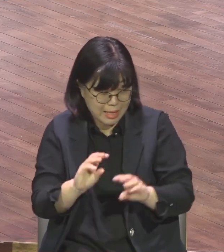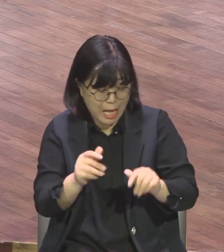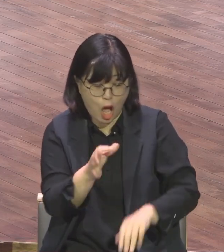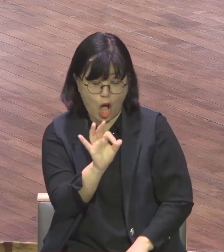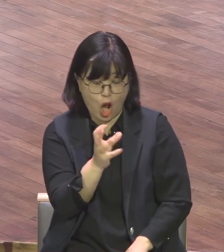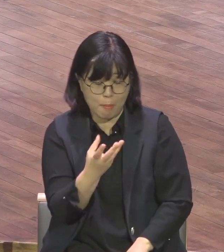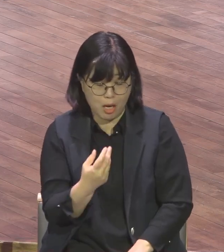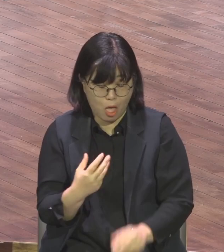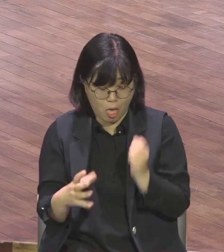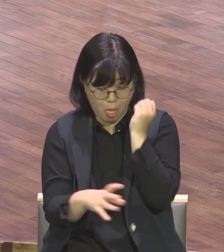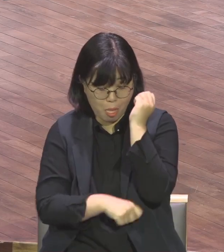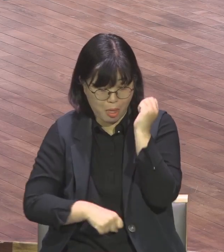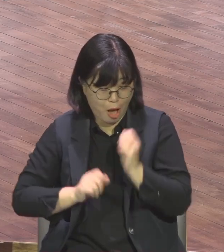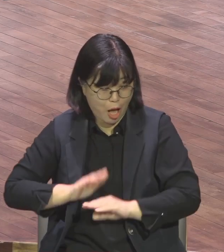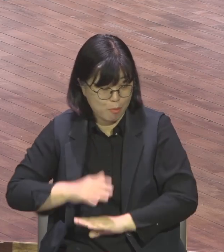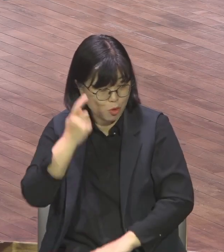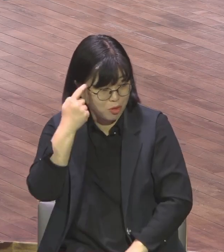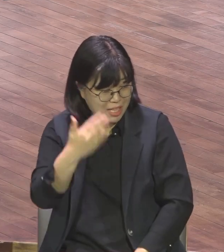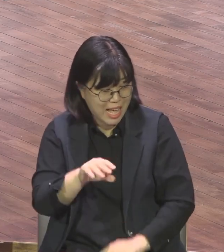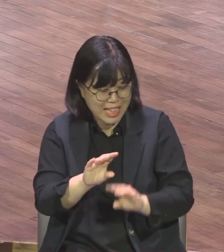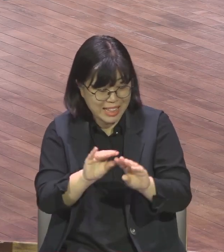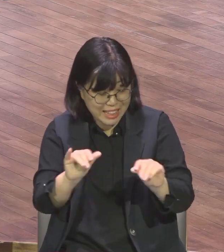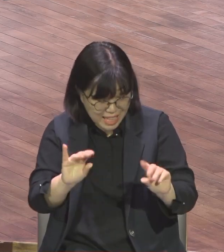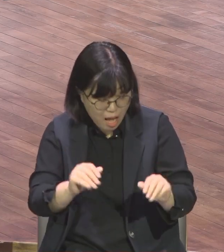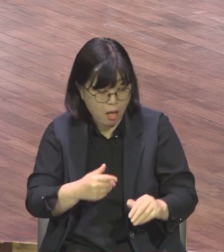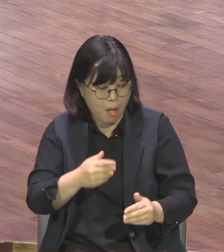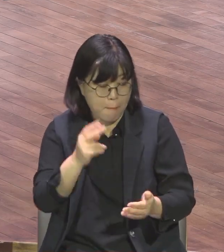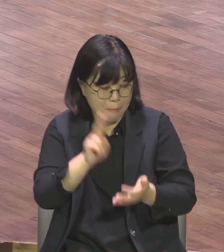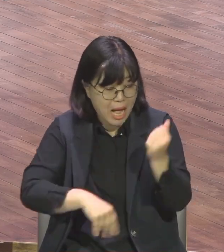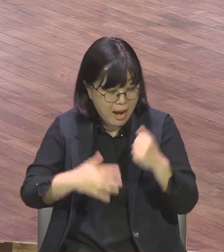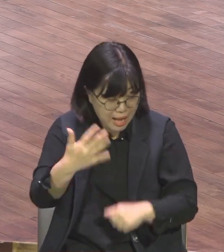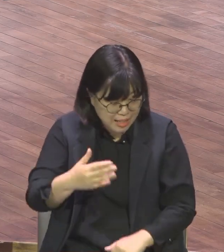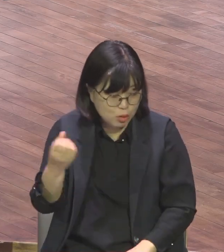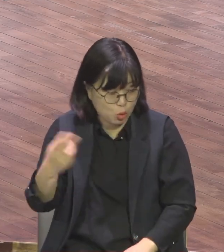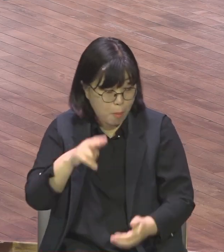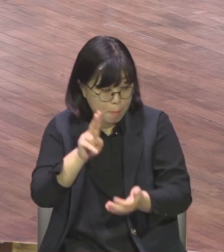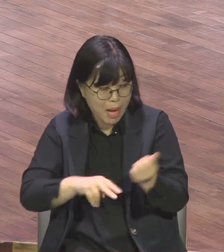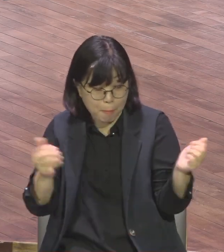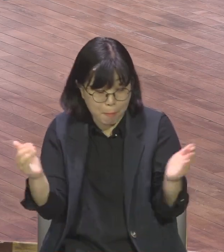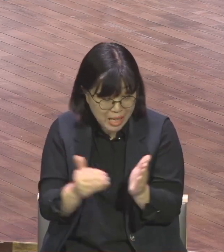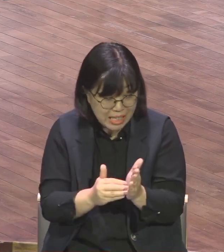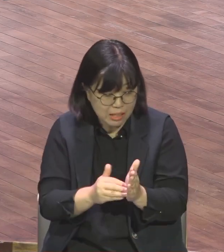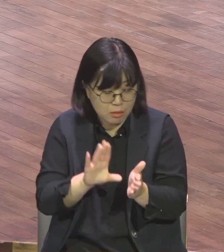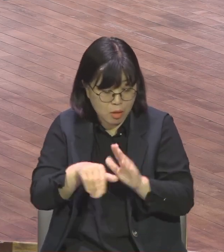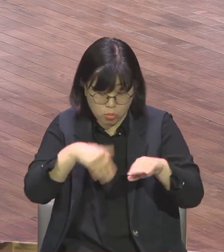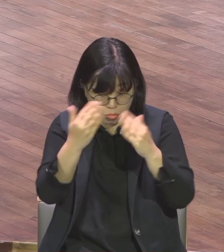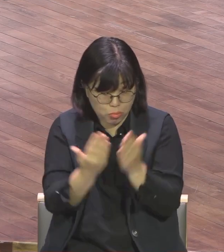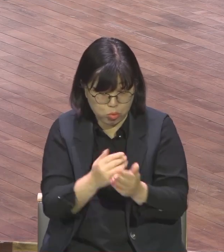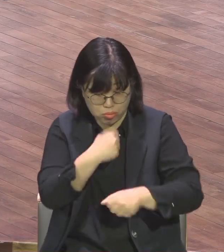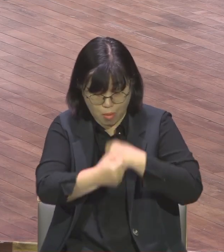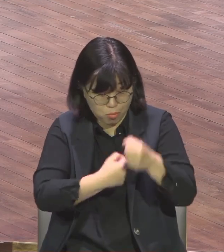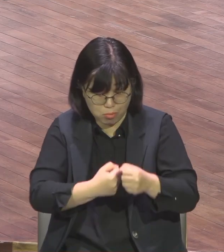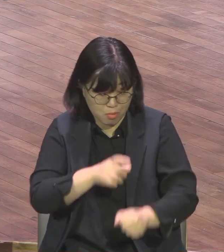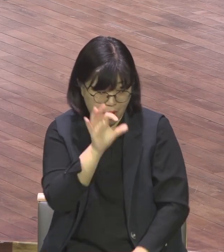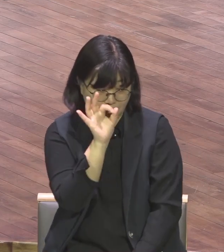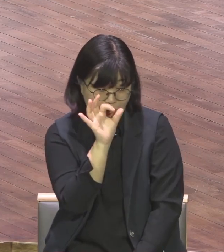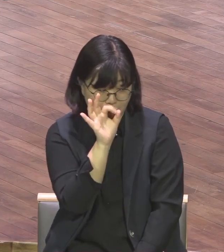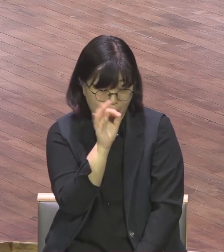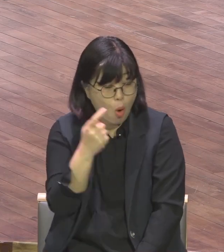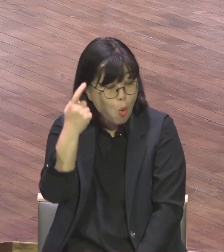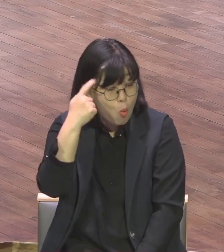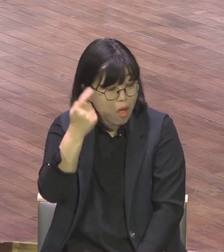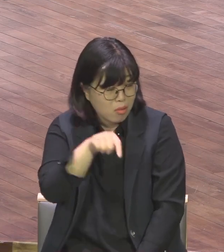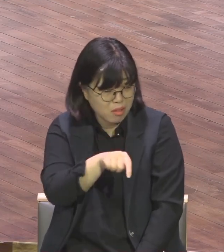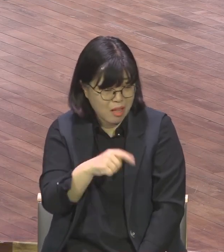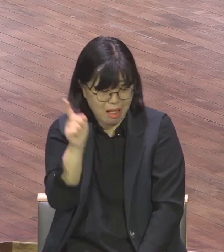얼마를 감추었느냐. 땅이 그대로 있을 때에는 내 땅이 아니며 판 후에도 내 마음대로 할 수가 없더냐. 어찌하여 이 일을